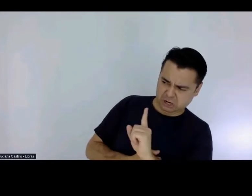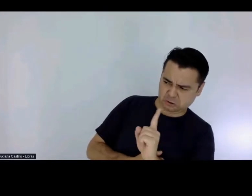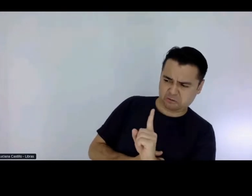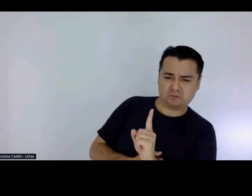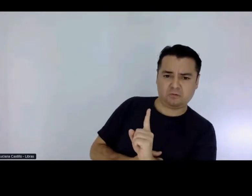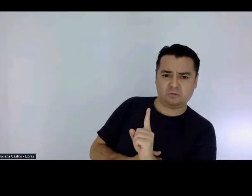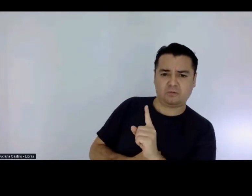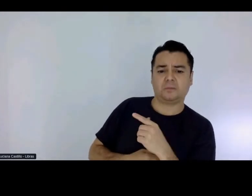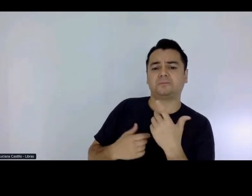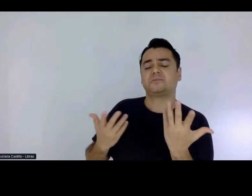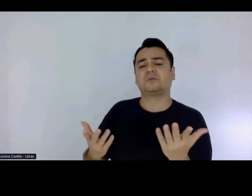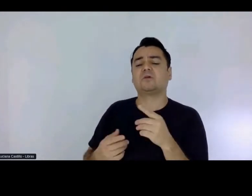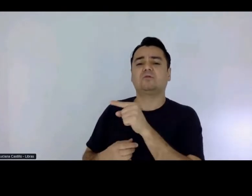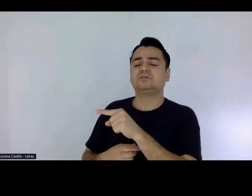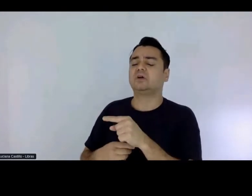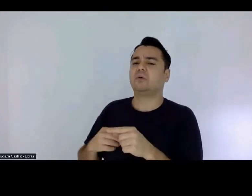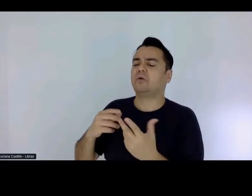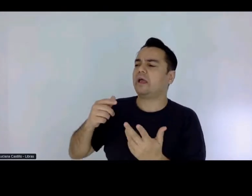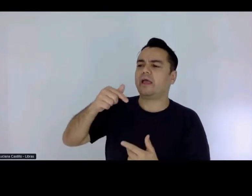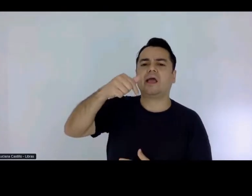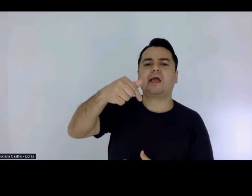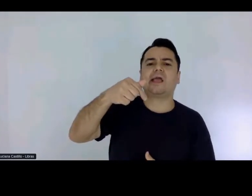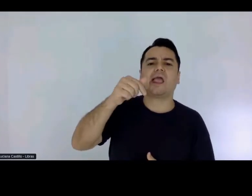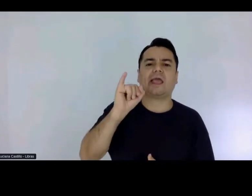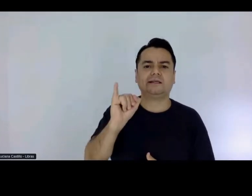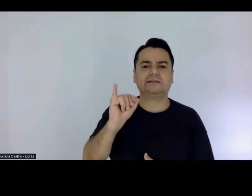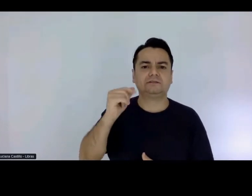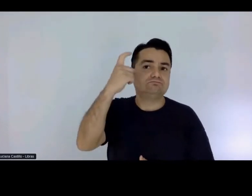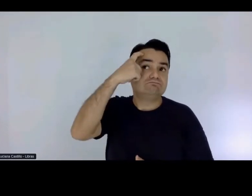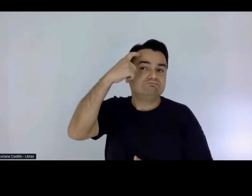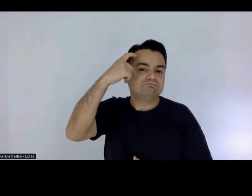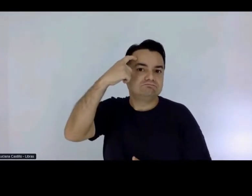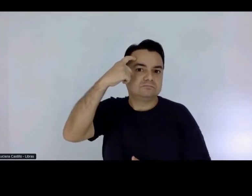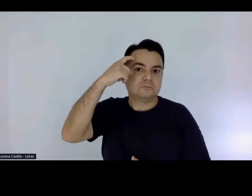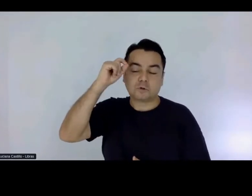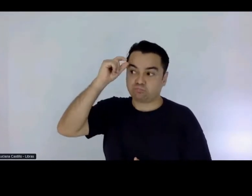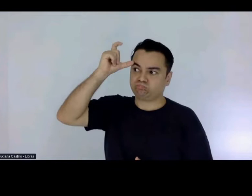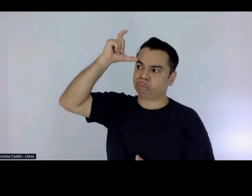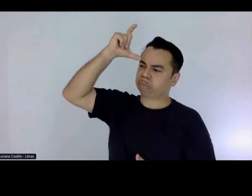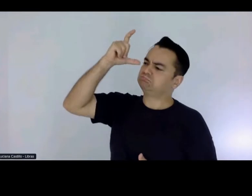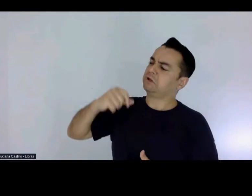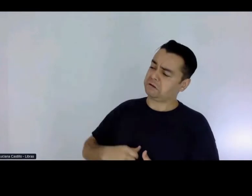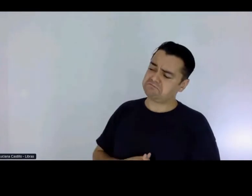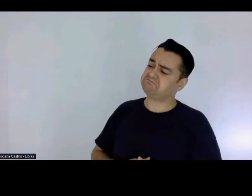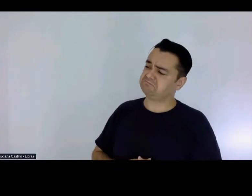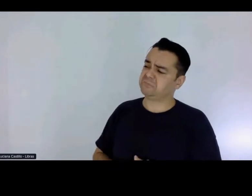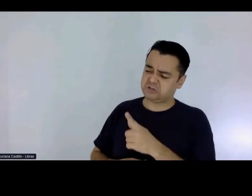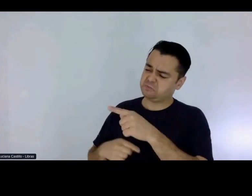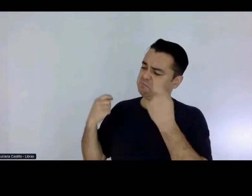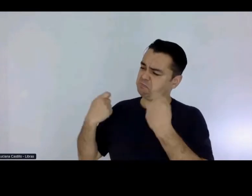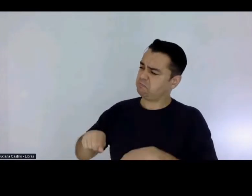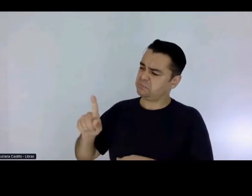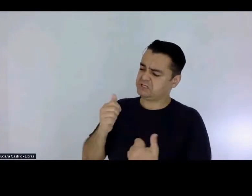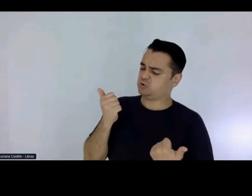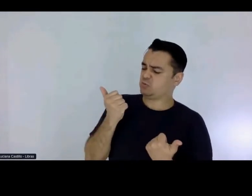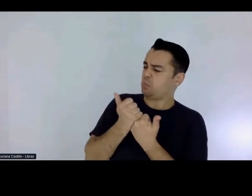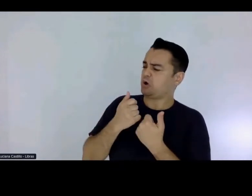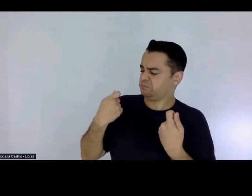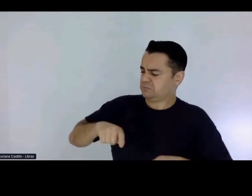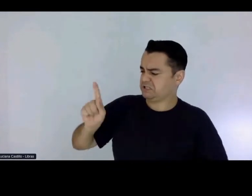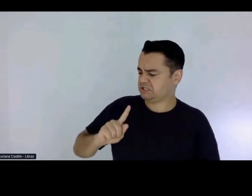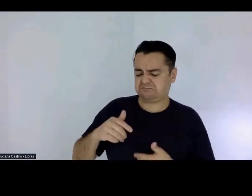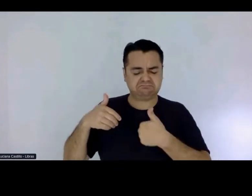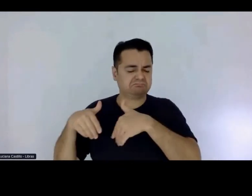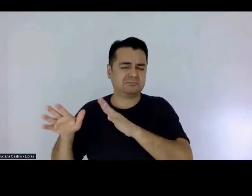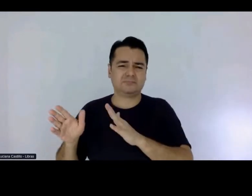uma habilidade, um QI acima da média, muito acima da média, então você não precisa de suporte algum, e